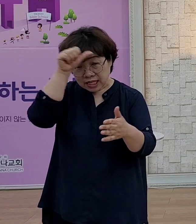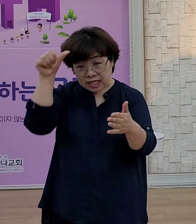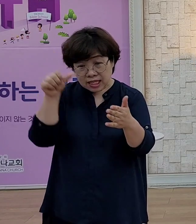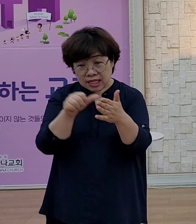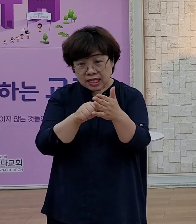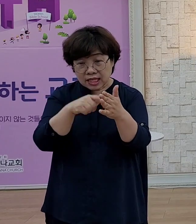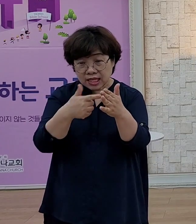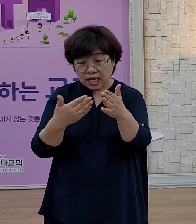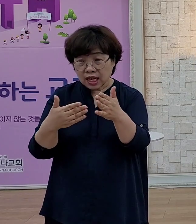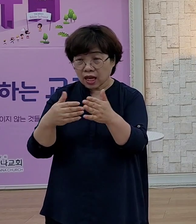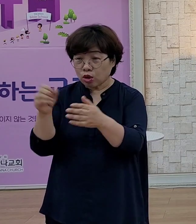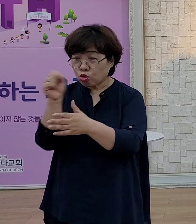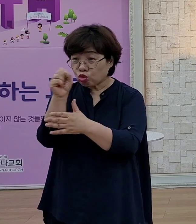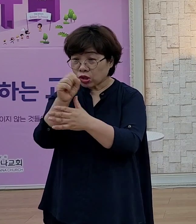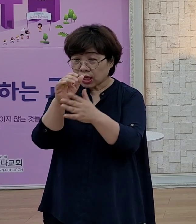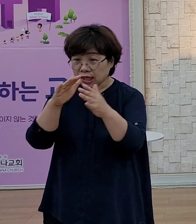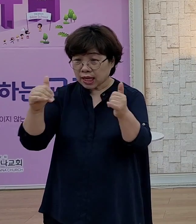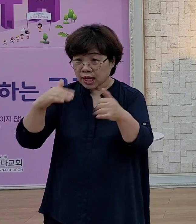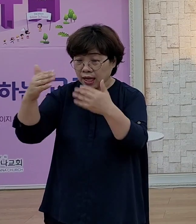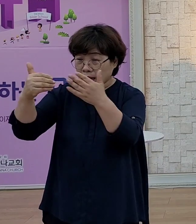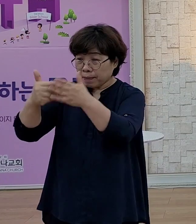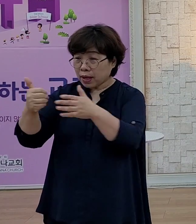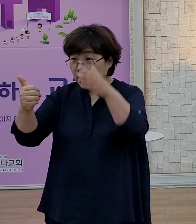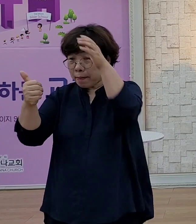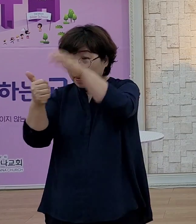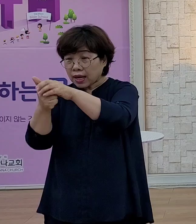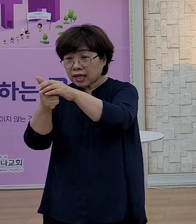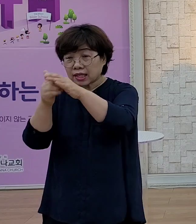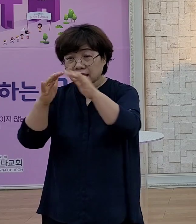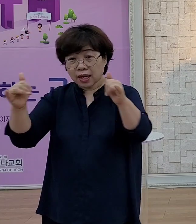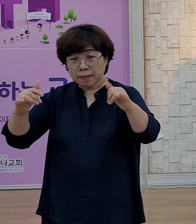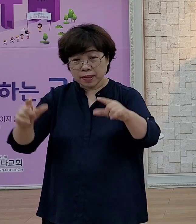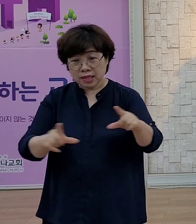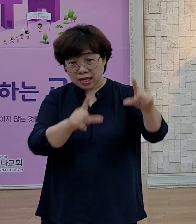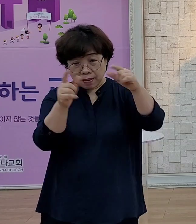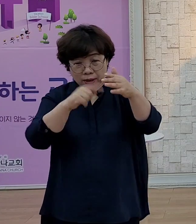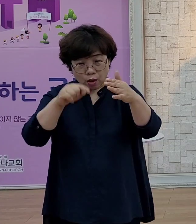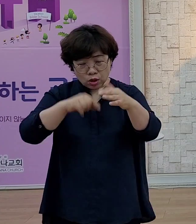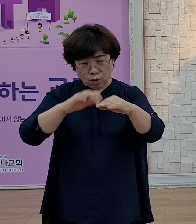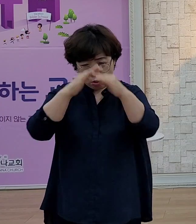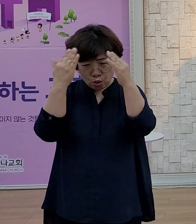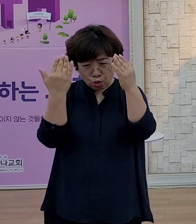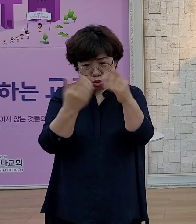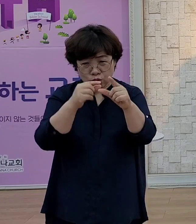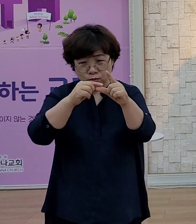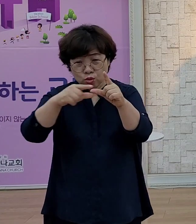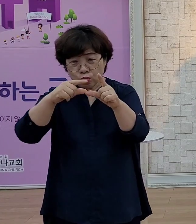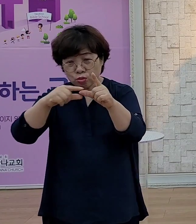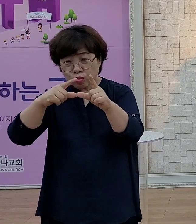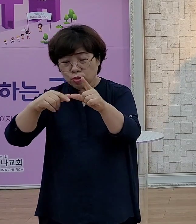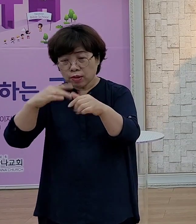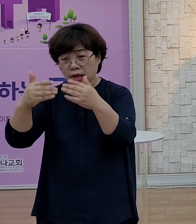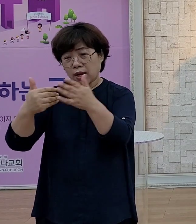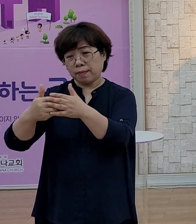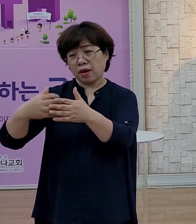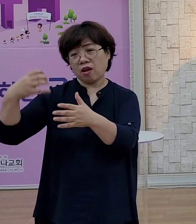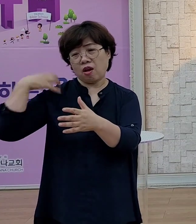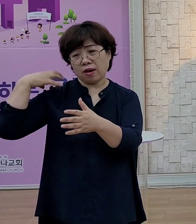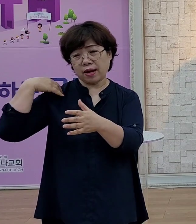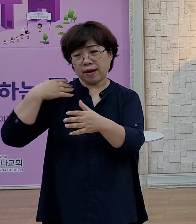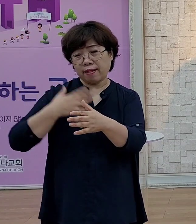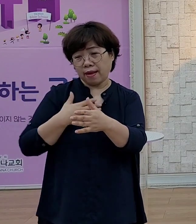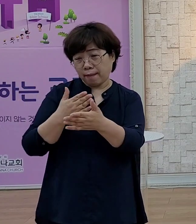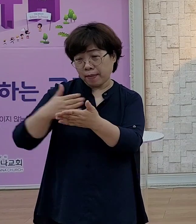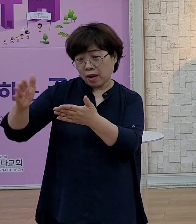맡긴 사람은 우리 삶의 모든 영역에서 하나님의 역할을 절대로 대신하지